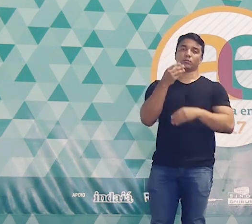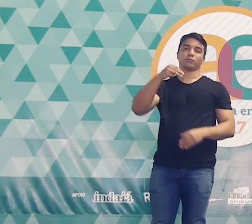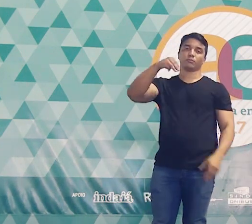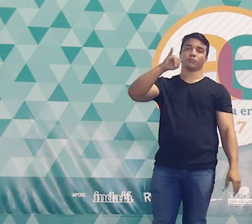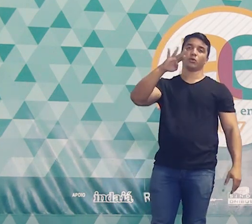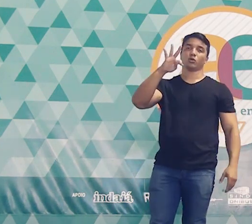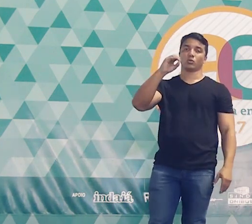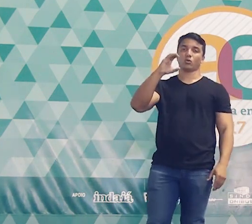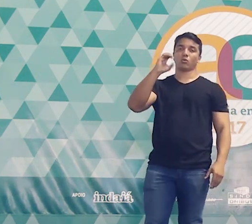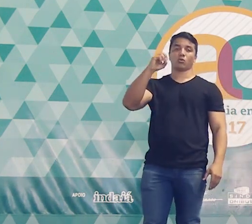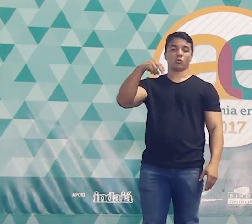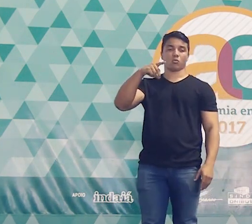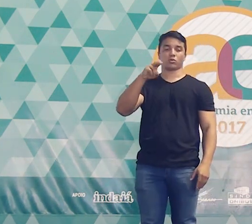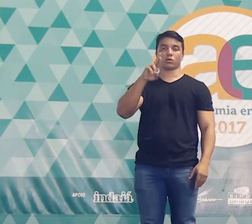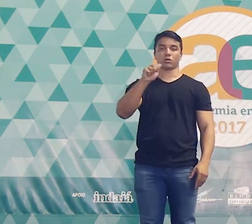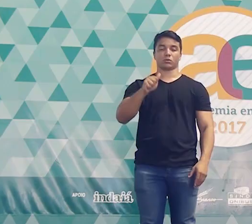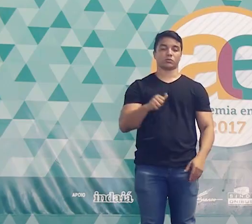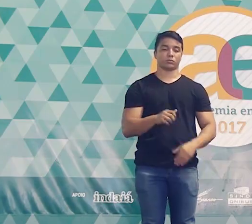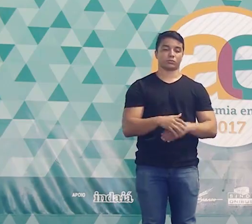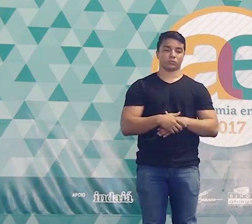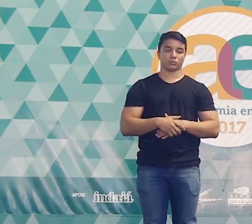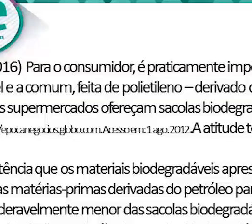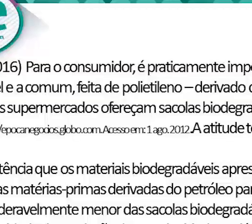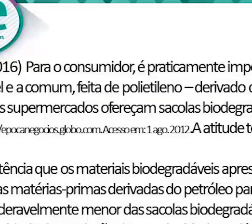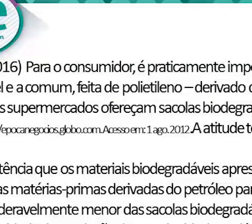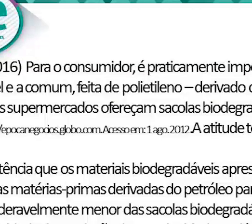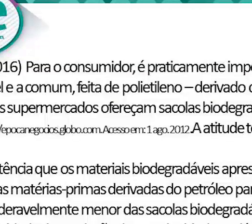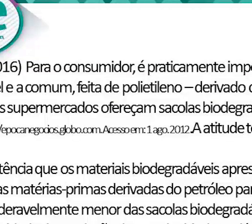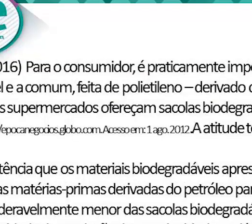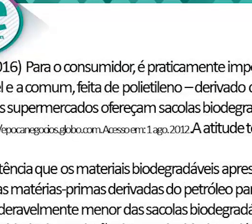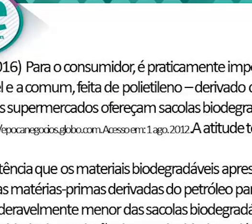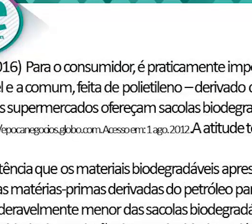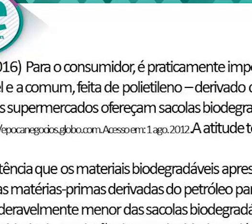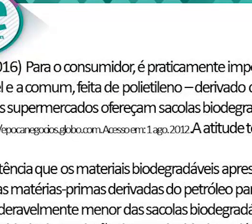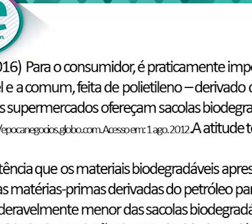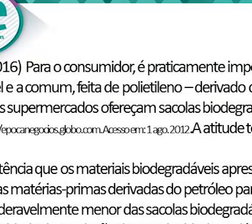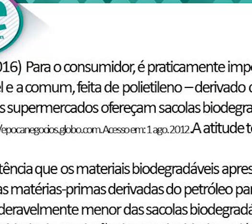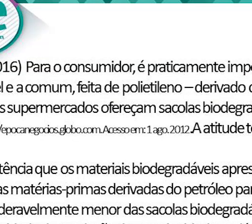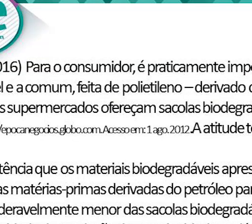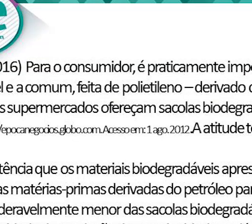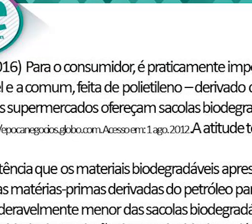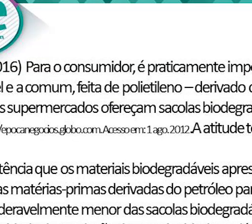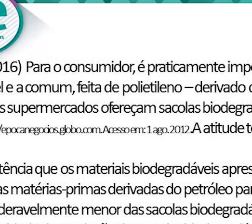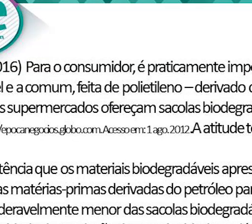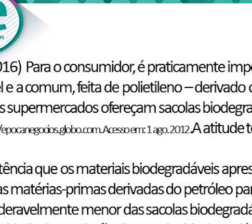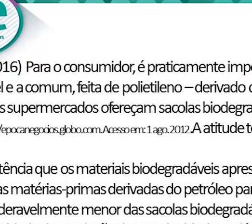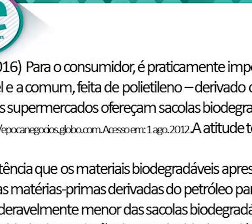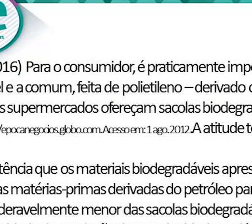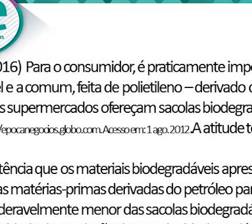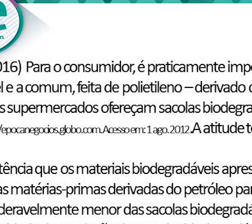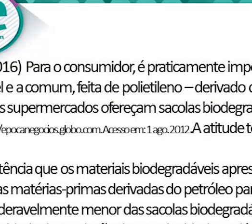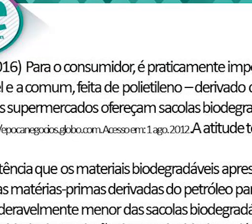tá? Próxima. Para o consumidor, é praticamente